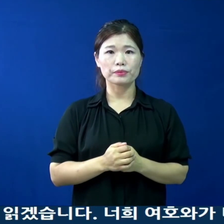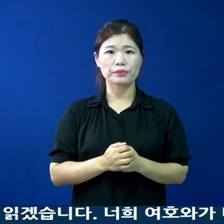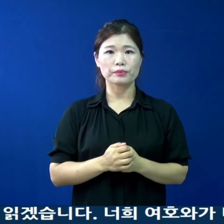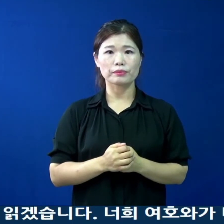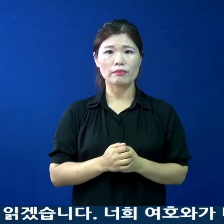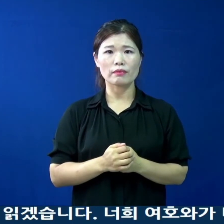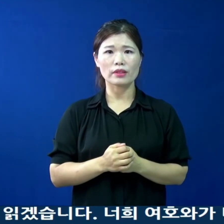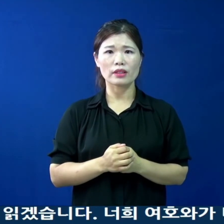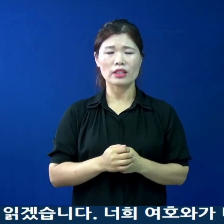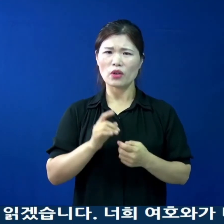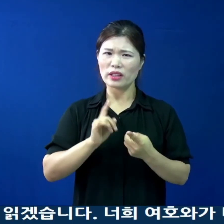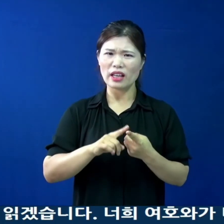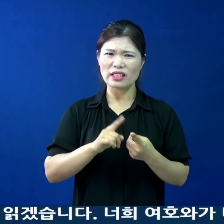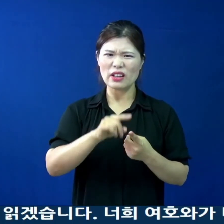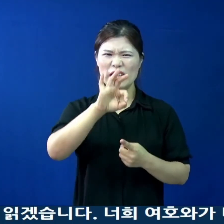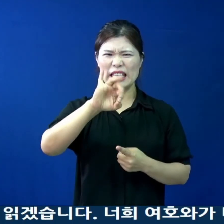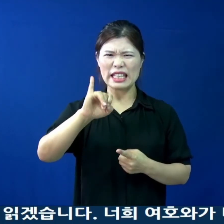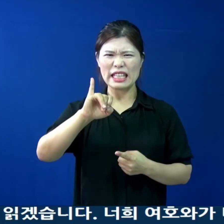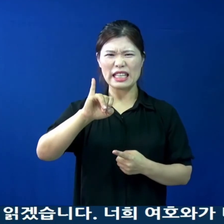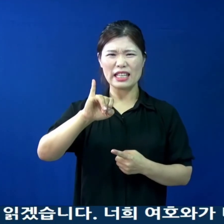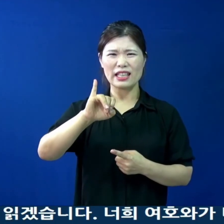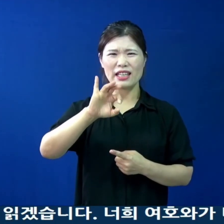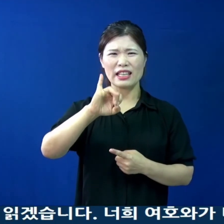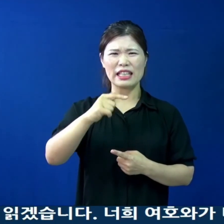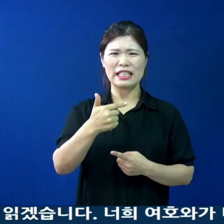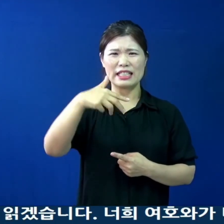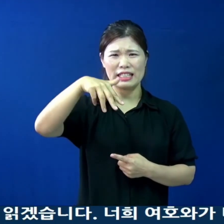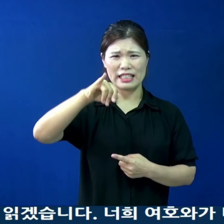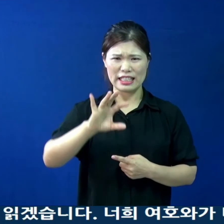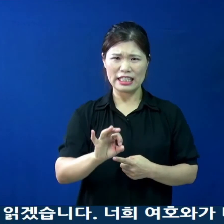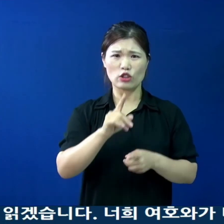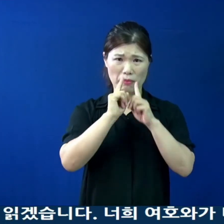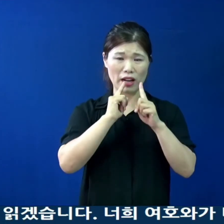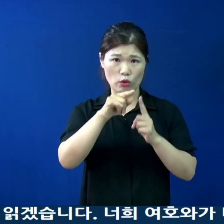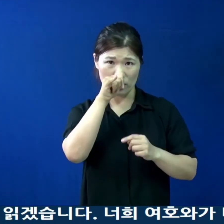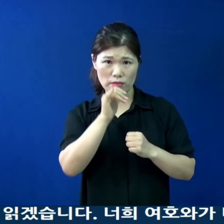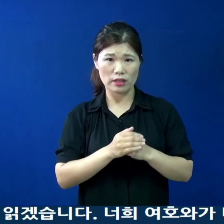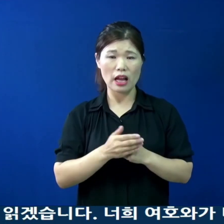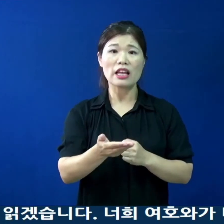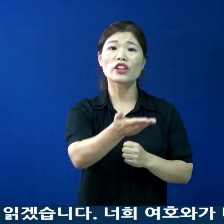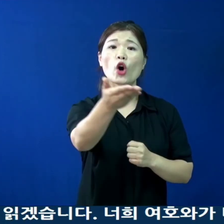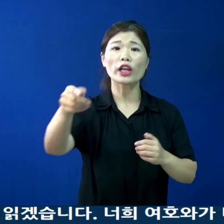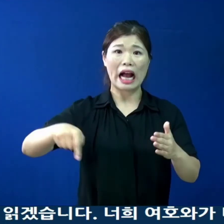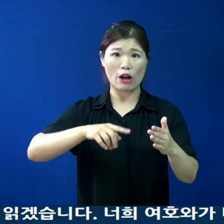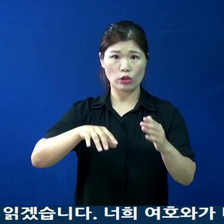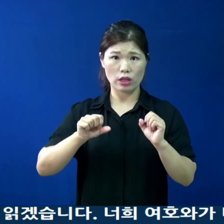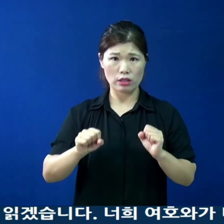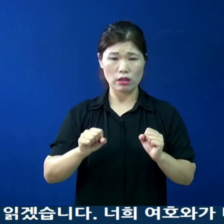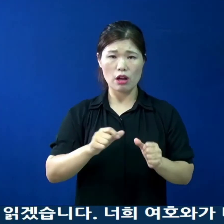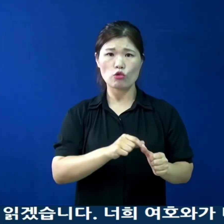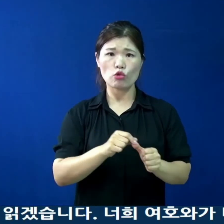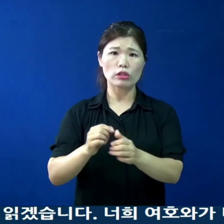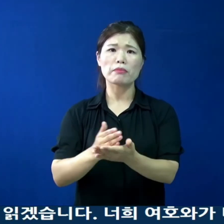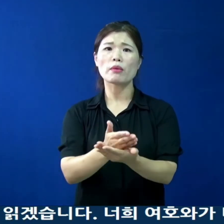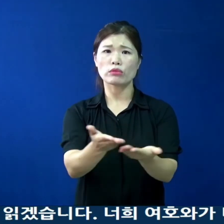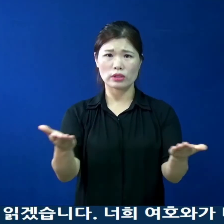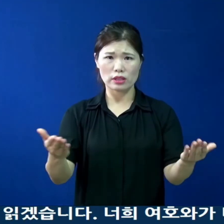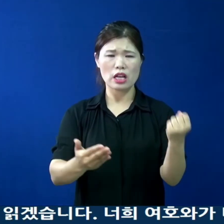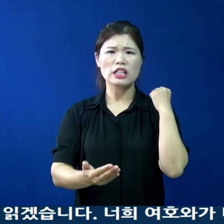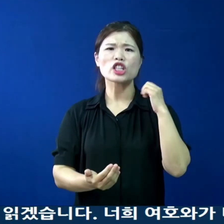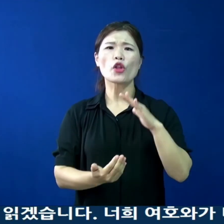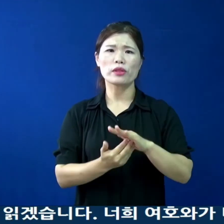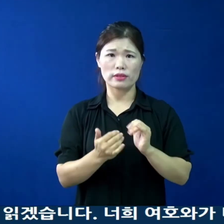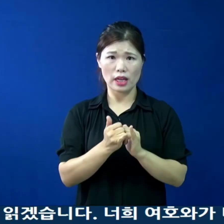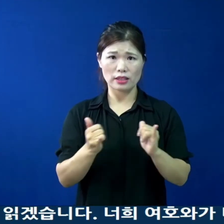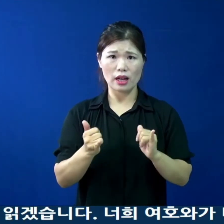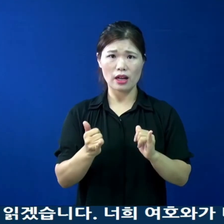다 2인칭으로 되어 있습니다. 너의 하나님 여호와가 너의 가운데 계신다. 그는 구원을 베푸시는 전능자이시다. 그가